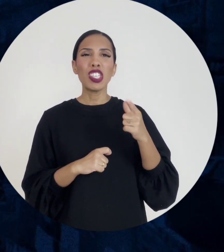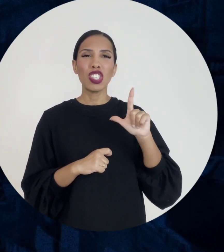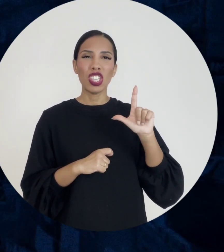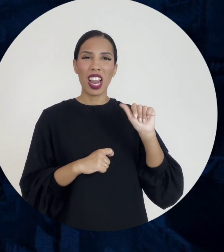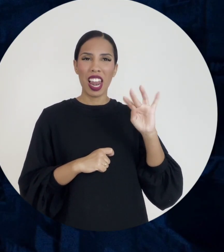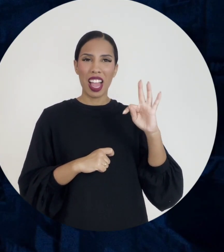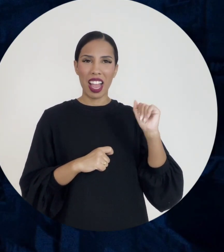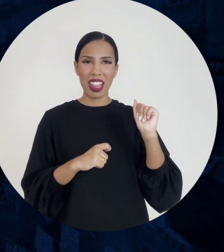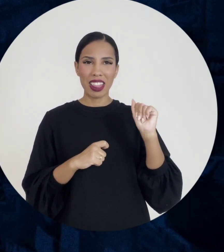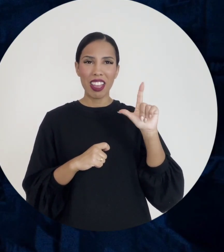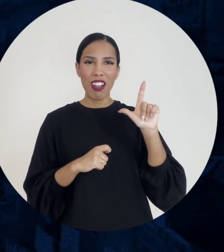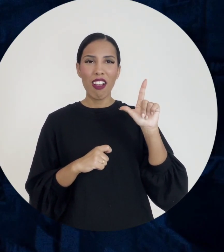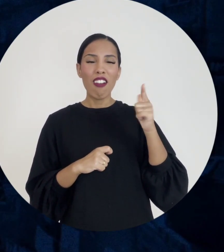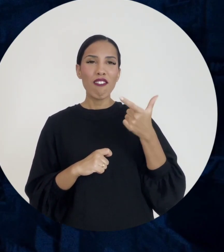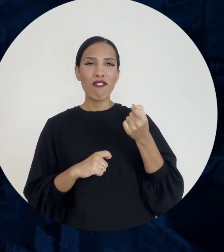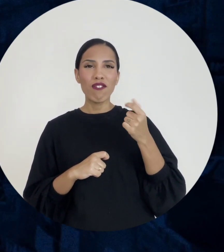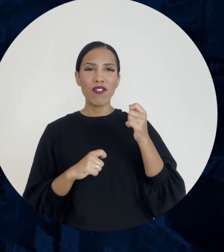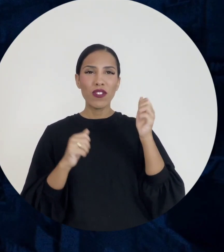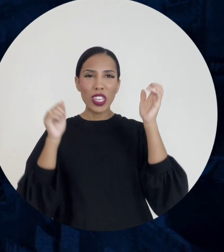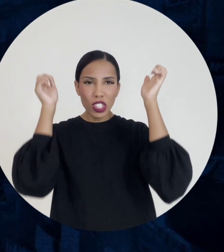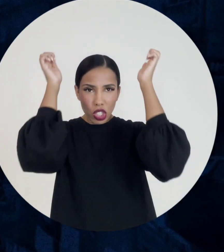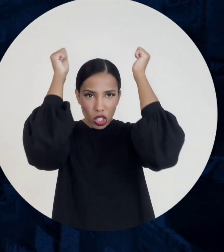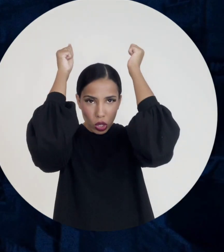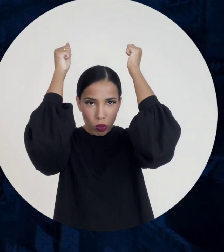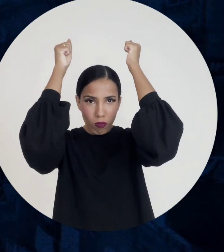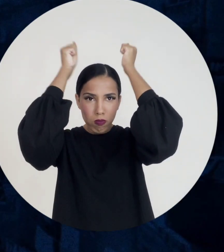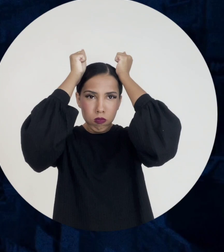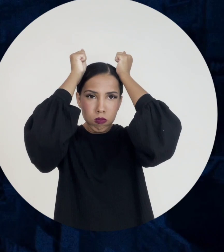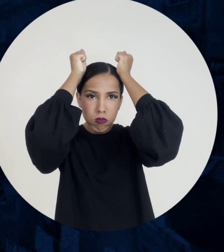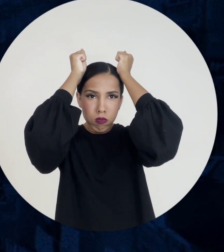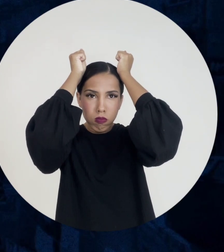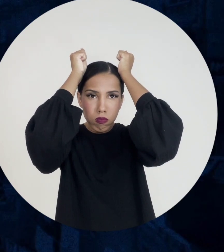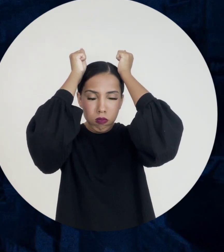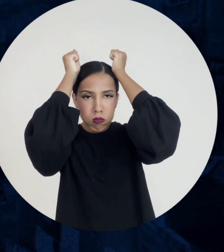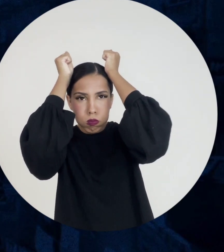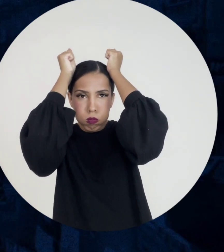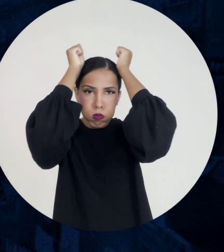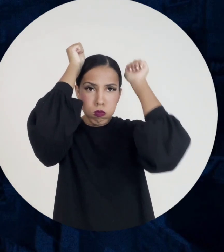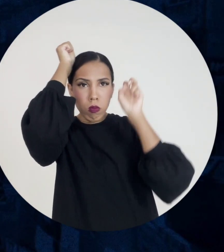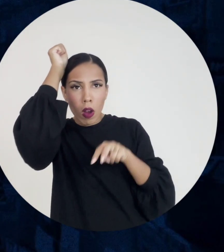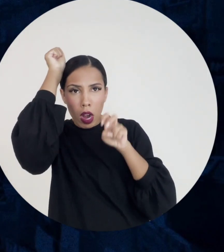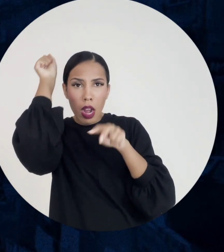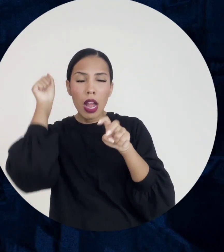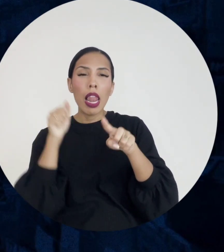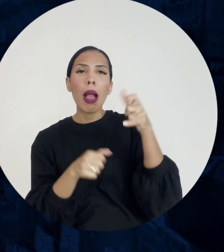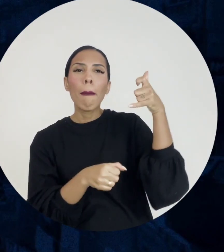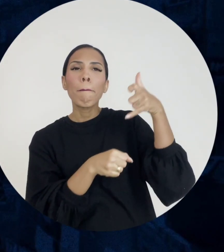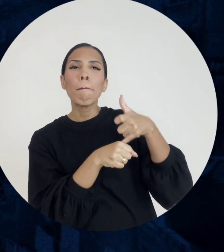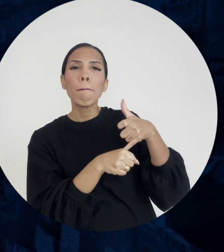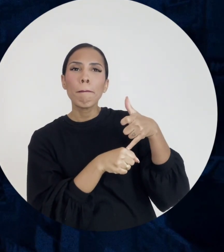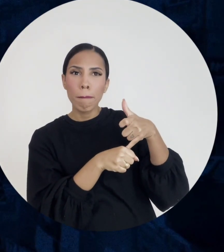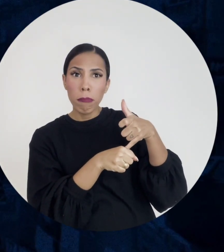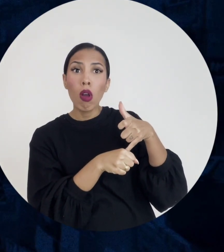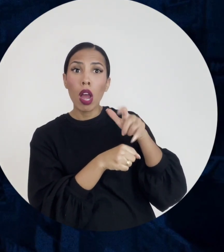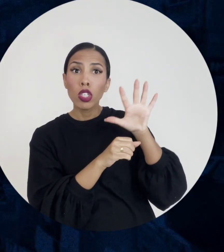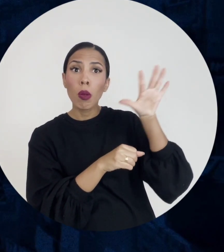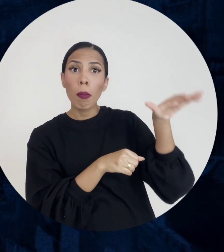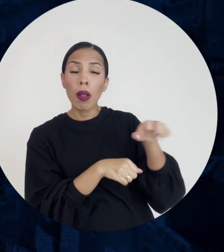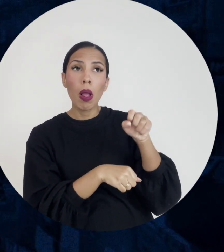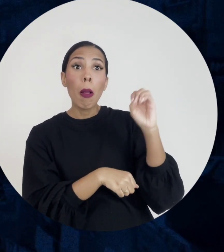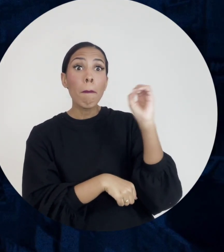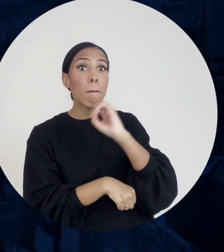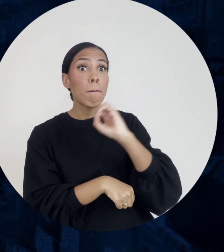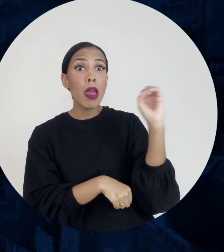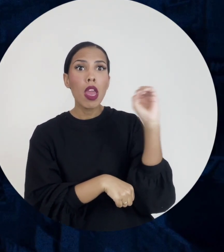né? Na cabeça, pegava água lá na bica das almas, que é ali onde é o posto de gasolina. Né? Meia-noite a gente estava com